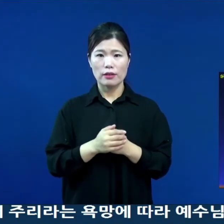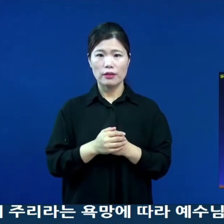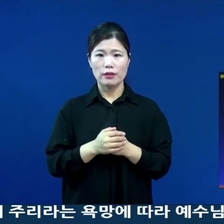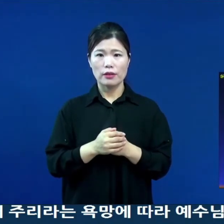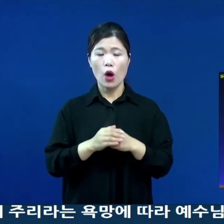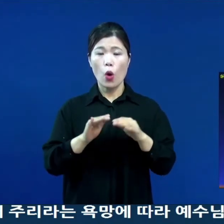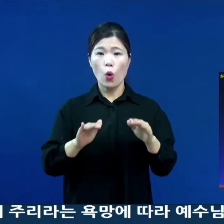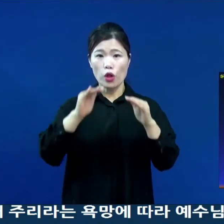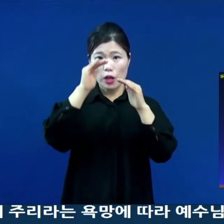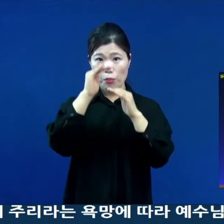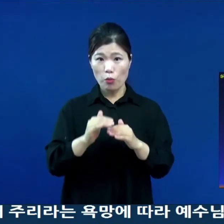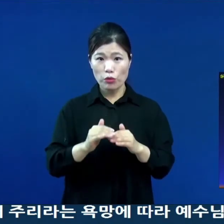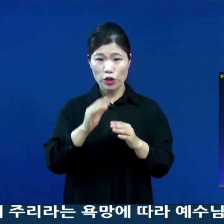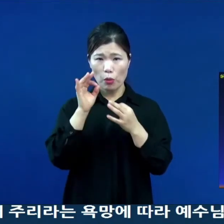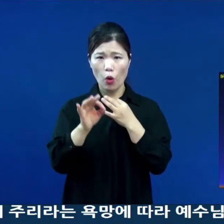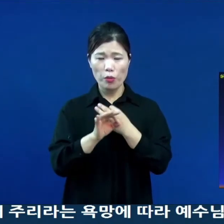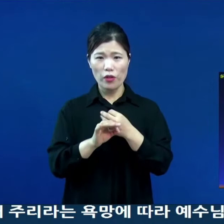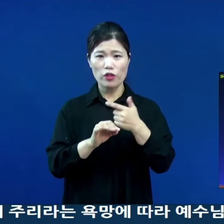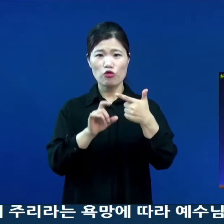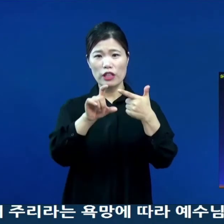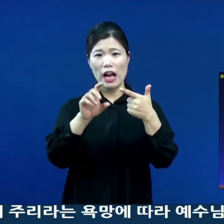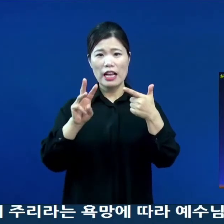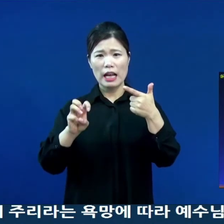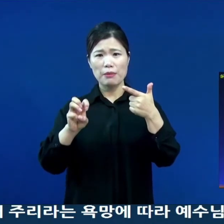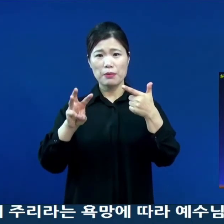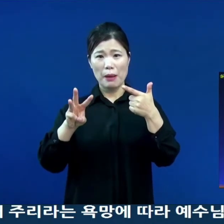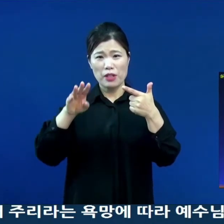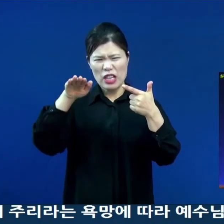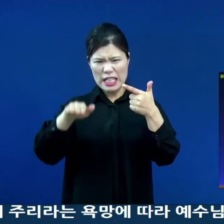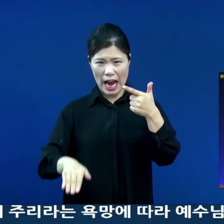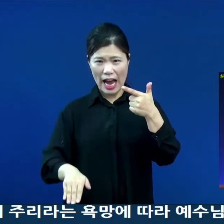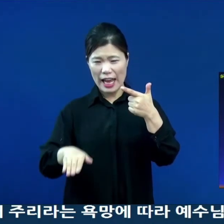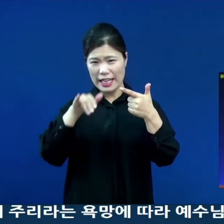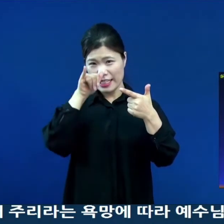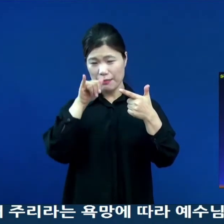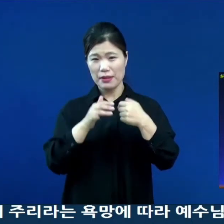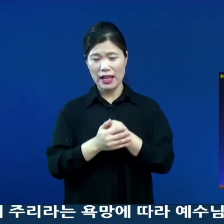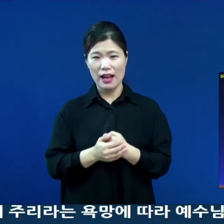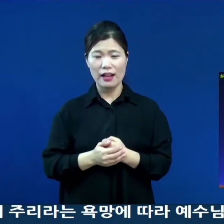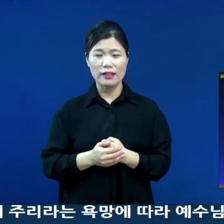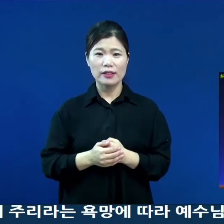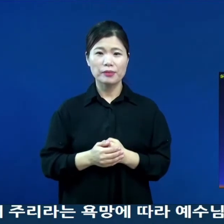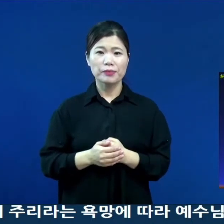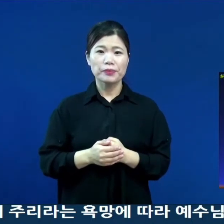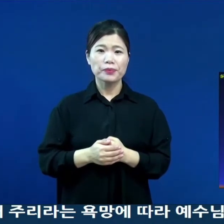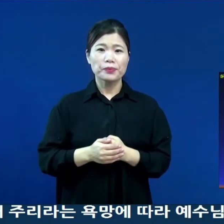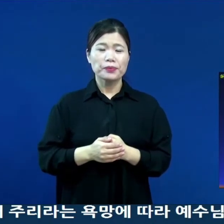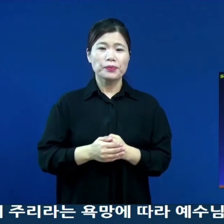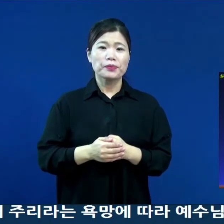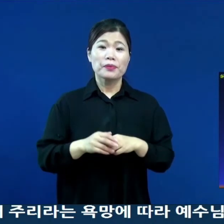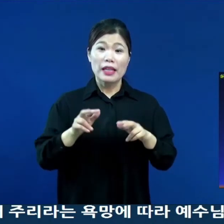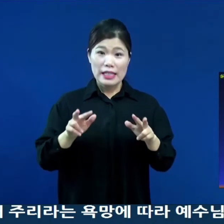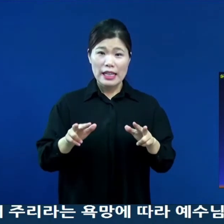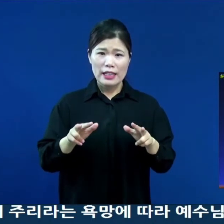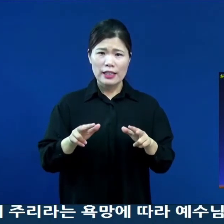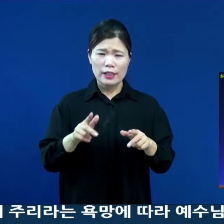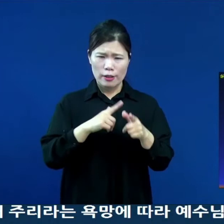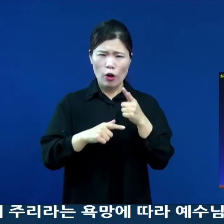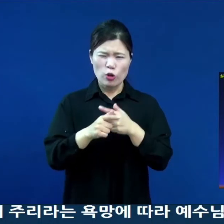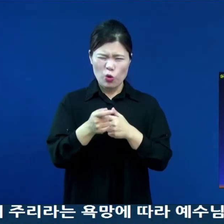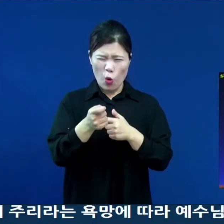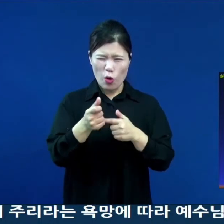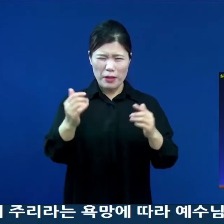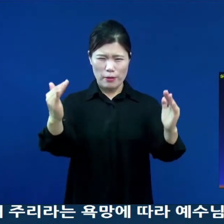오늘 본문으로 잡은 33절 이하에 쫙 나오는 이야기들인데, 자 이제 조금만 더 집중해서 따라와